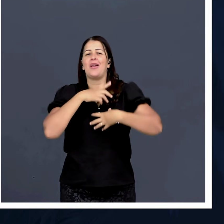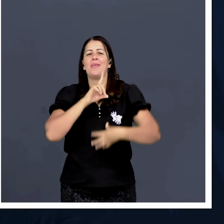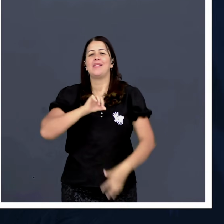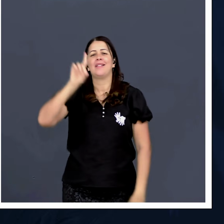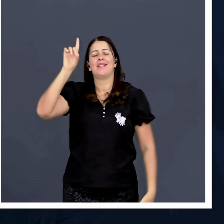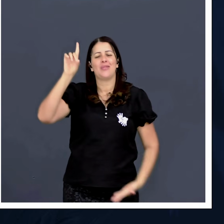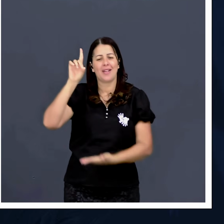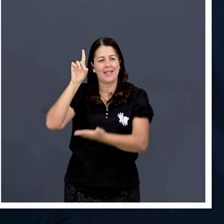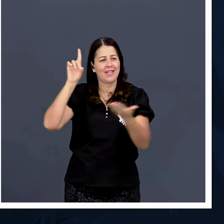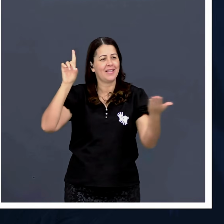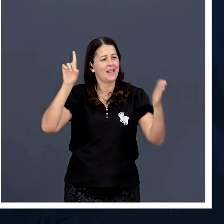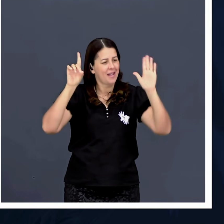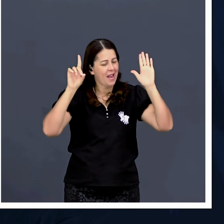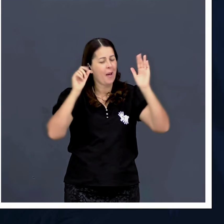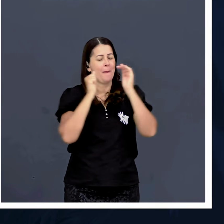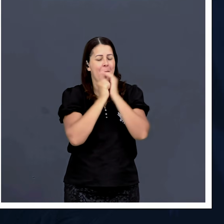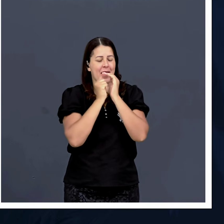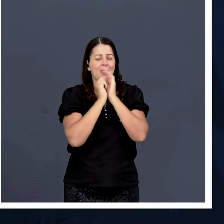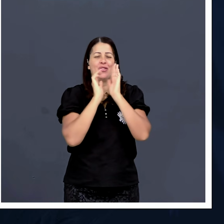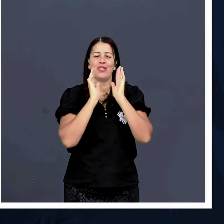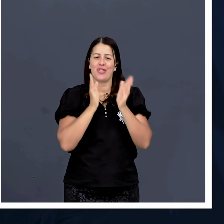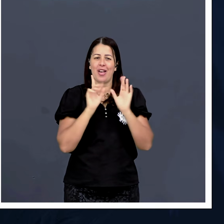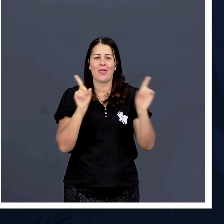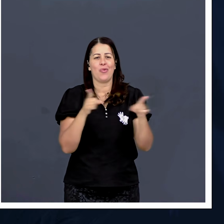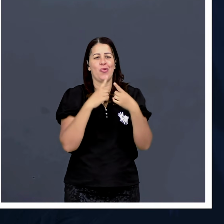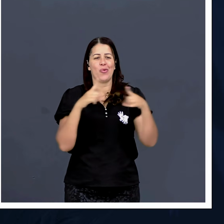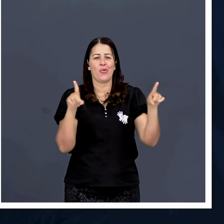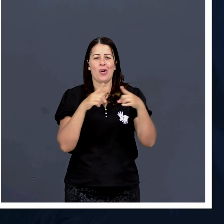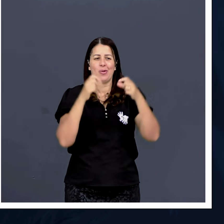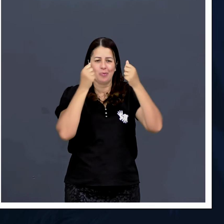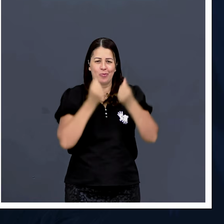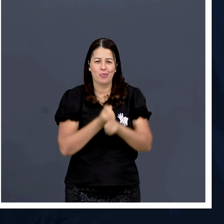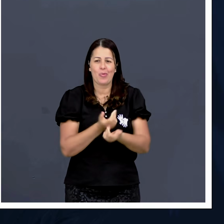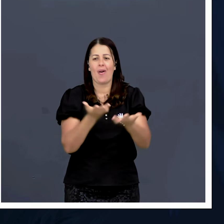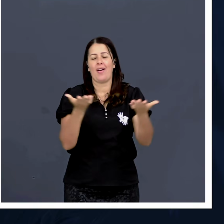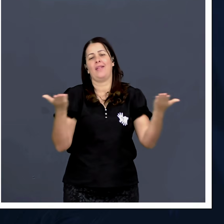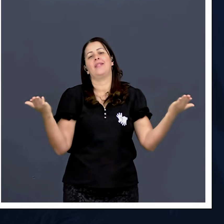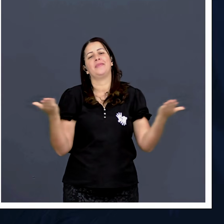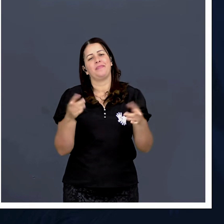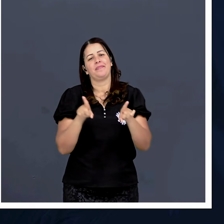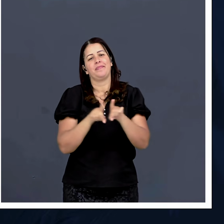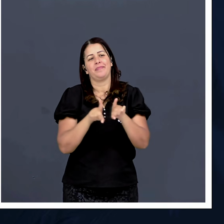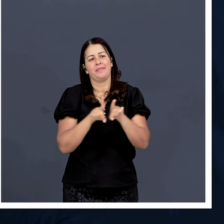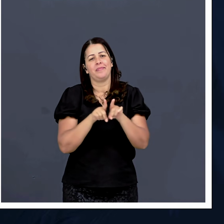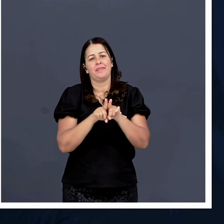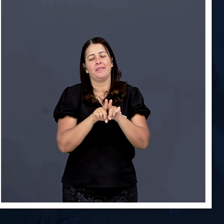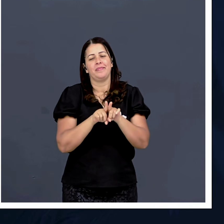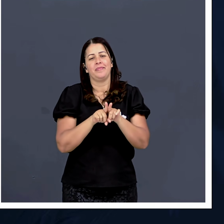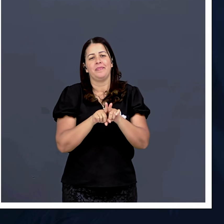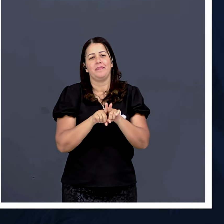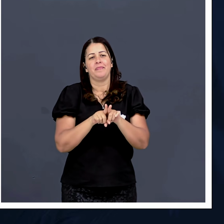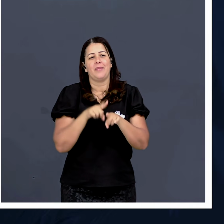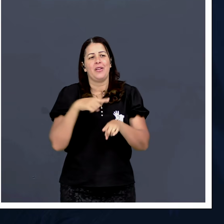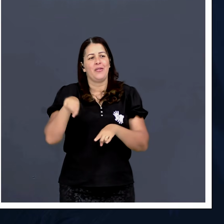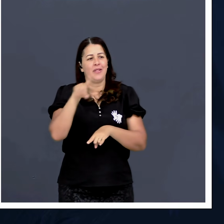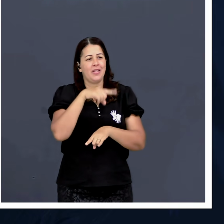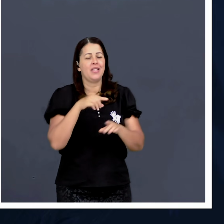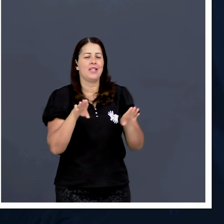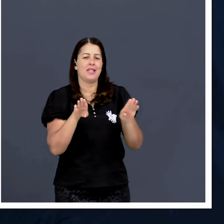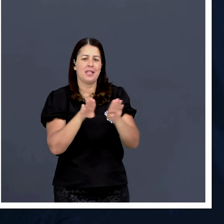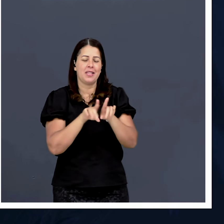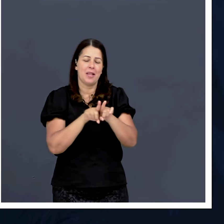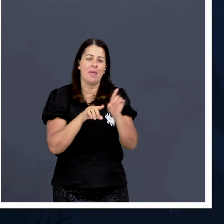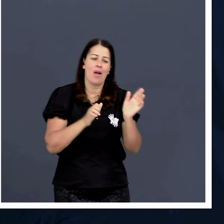lugar? Amém, vocês foram ministrados pelo louvor. Agora também seremos ministrados. Agora vocês adorarão